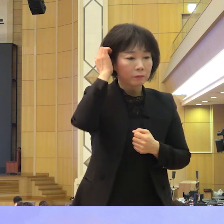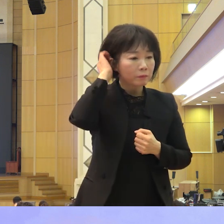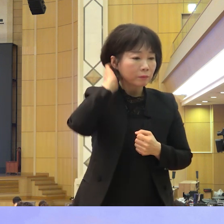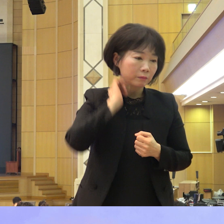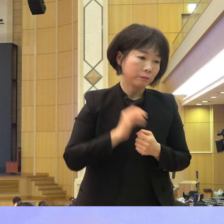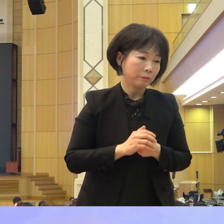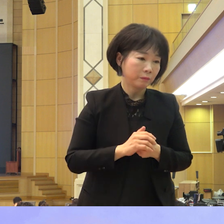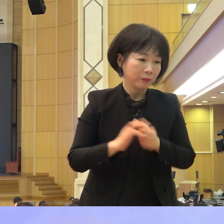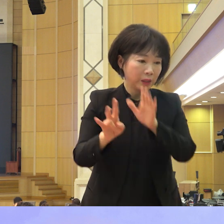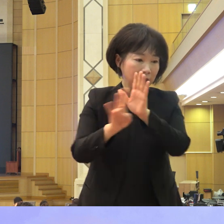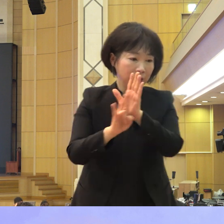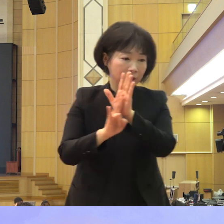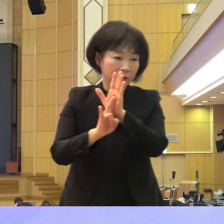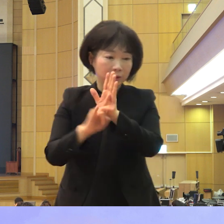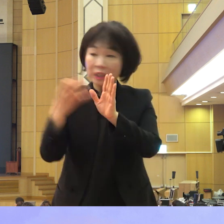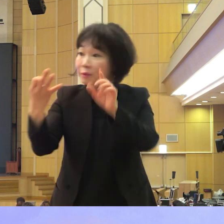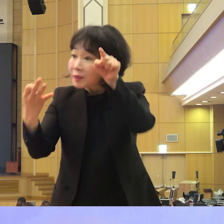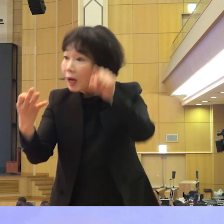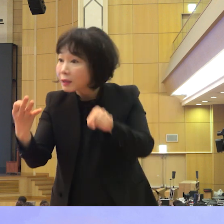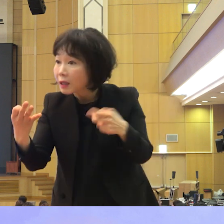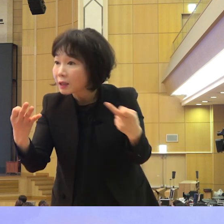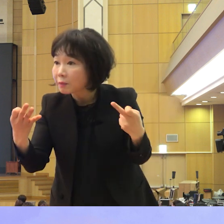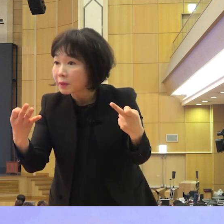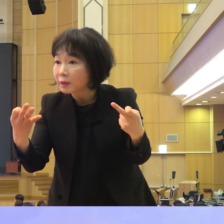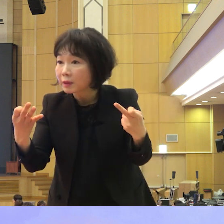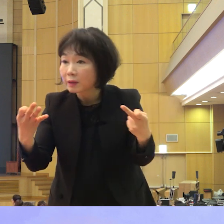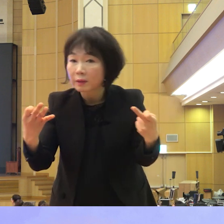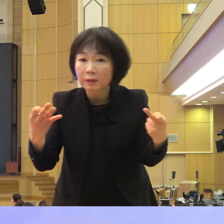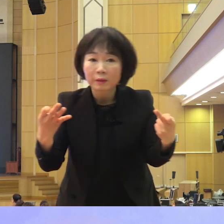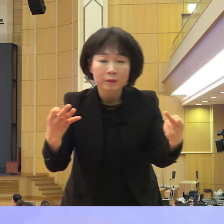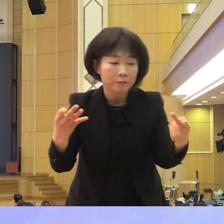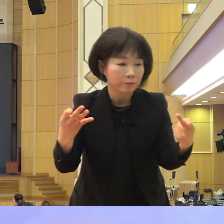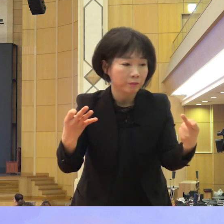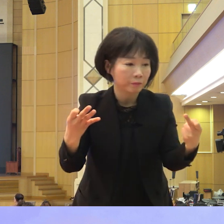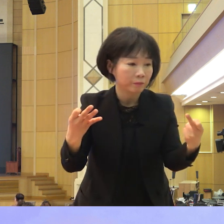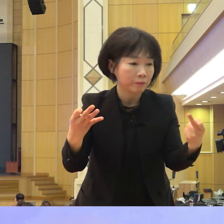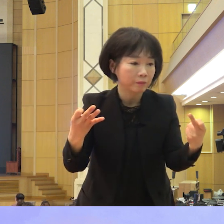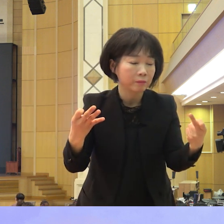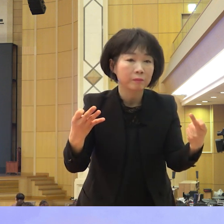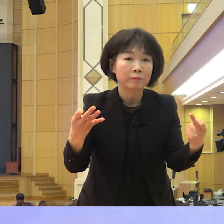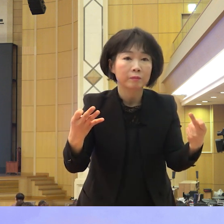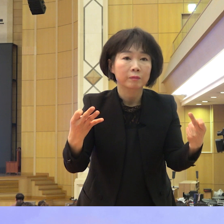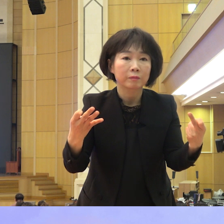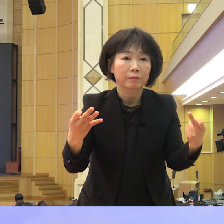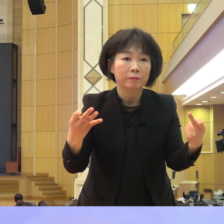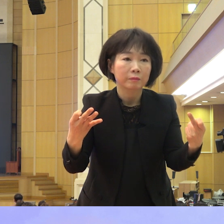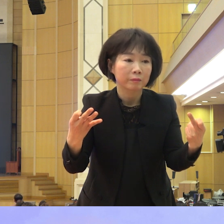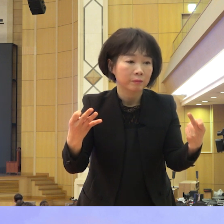요한계시록 저 뒤편에 14장 12절 말씀을 보면,